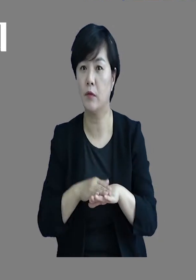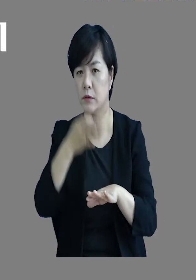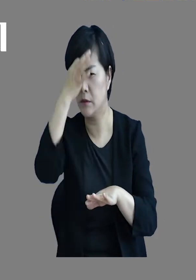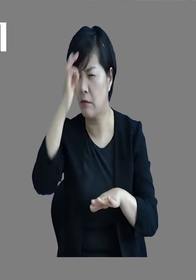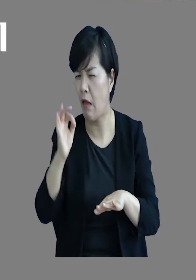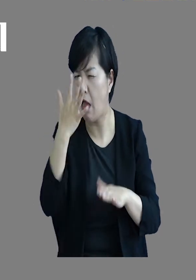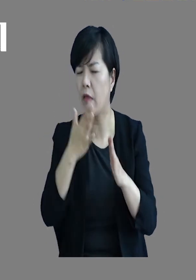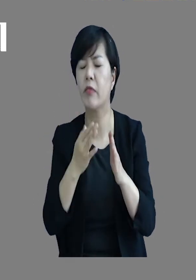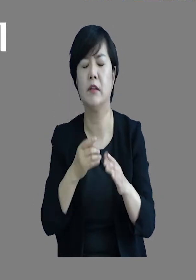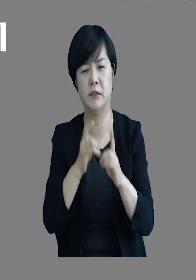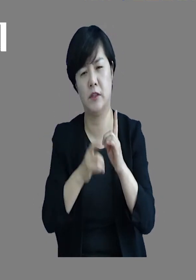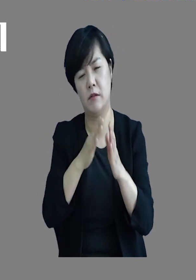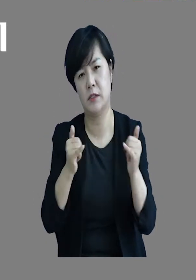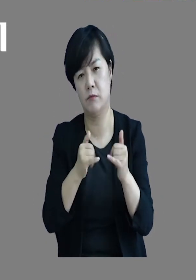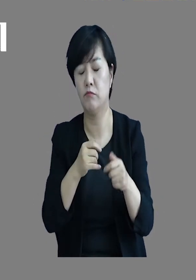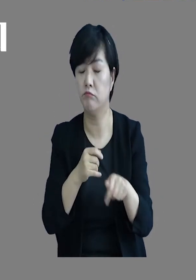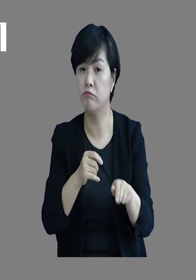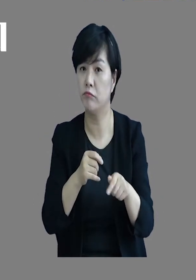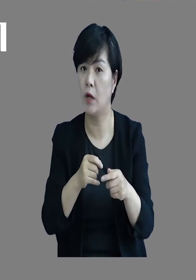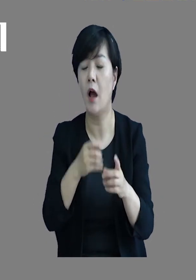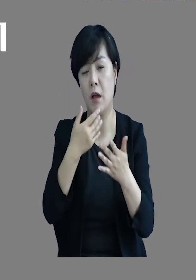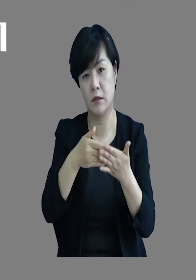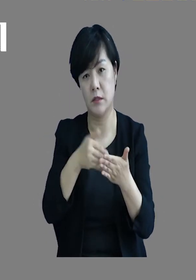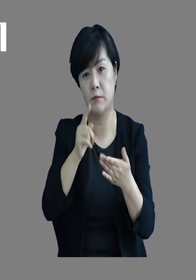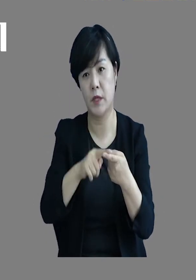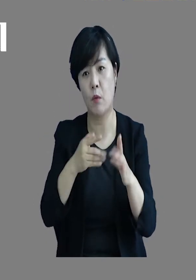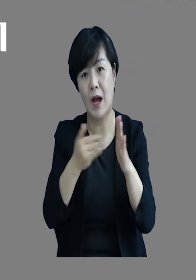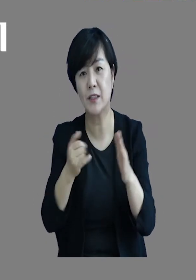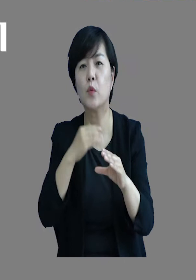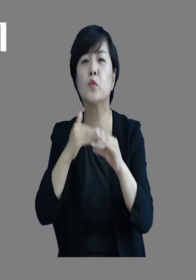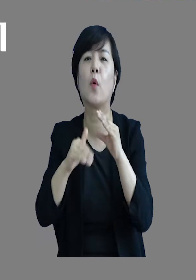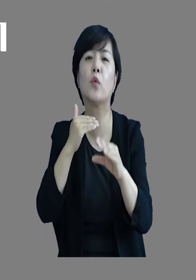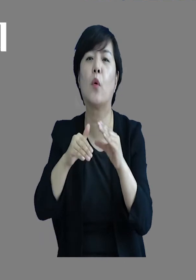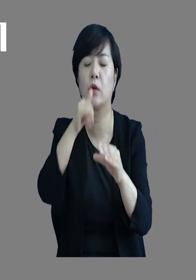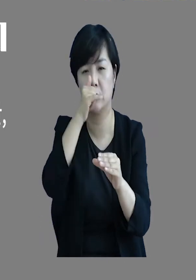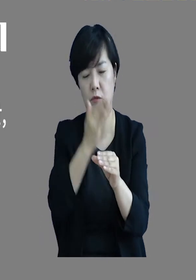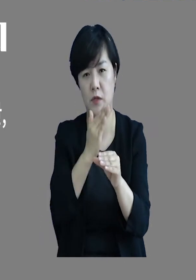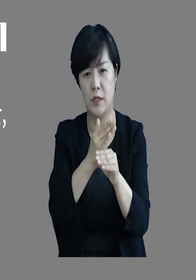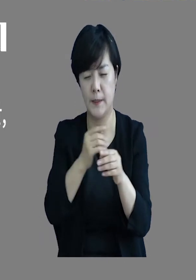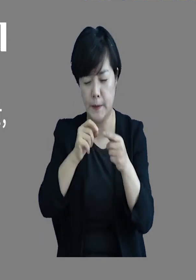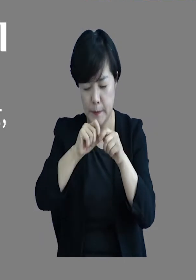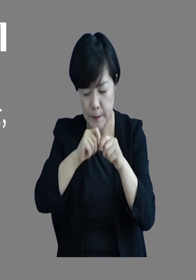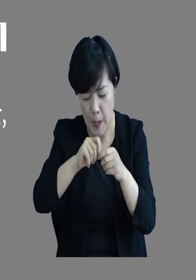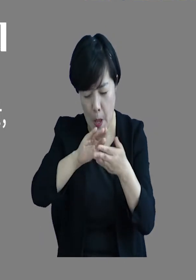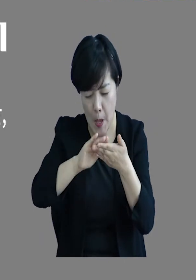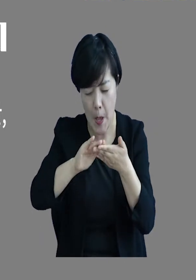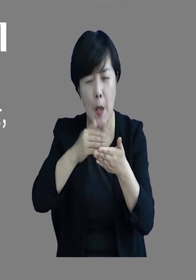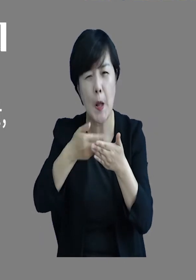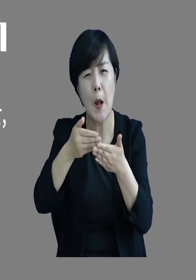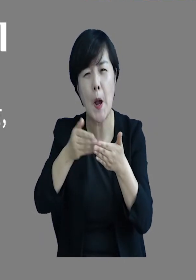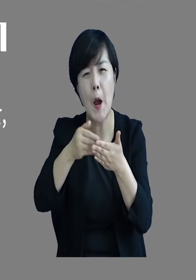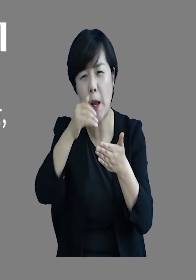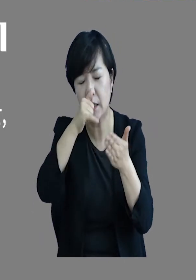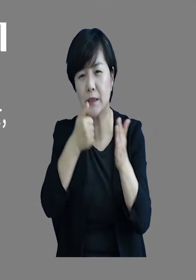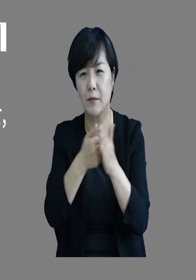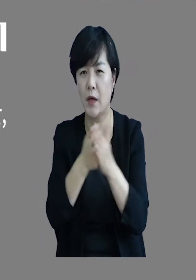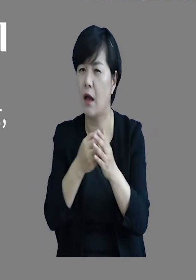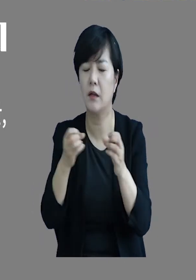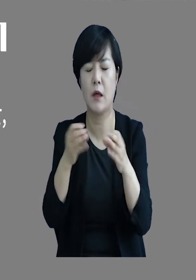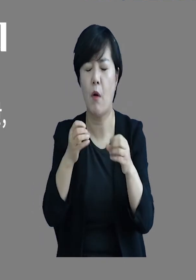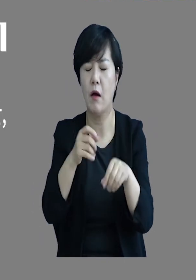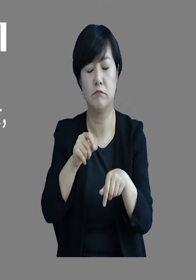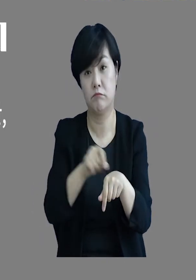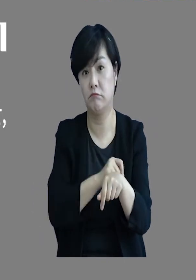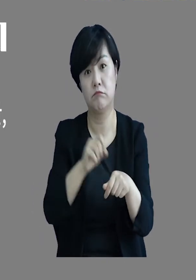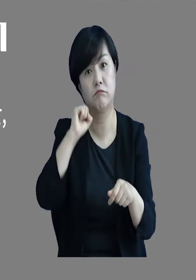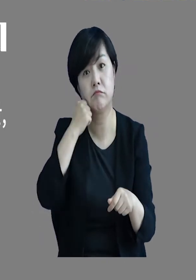손재주가 좋았던 시연 씨는 주로 그림으로 가족들과 소통을 했습니다. 정교한 그림 덕분에 대화에 큰 어려움은